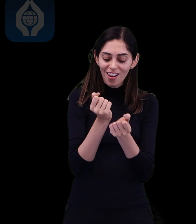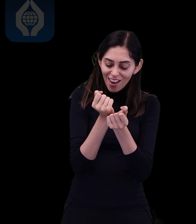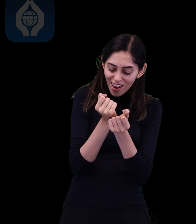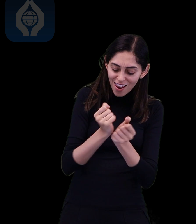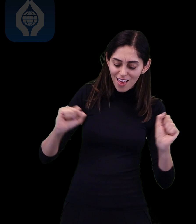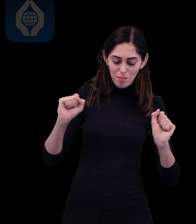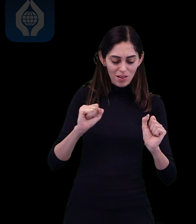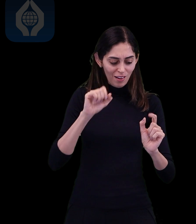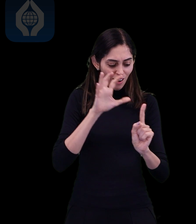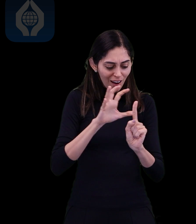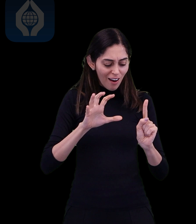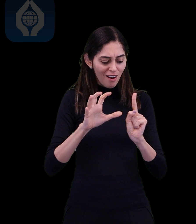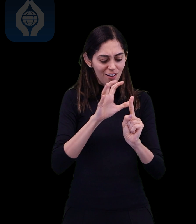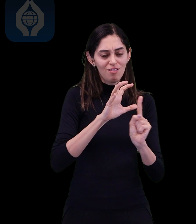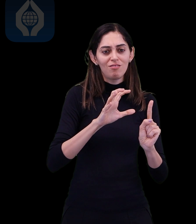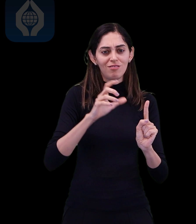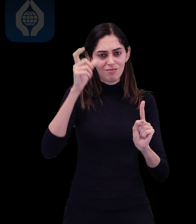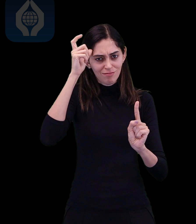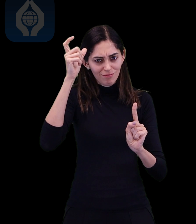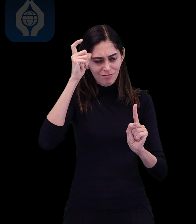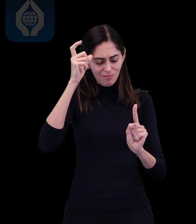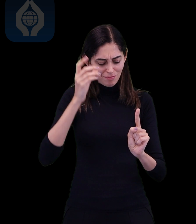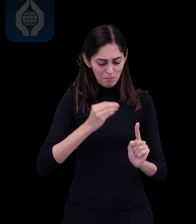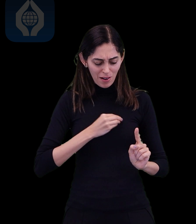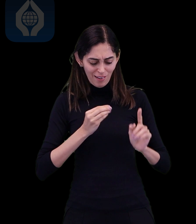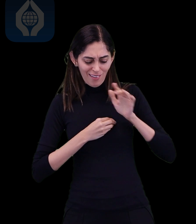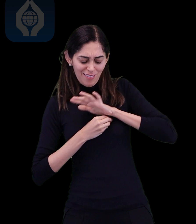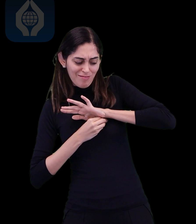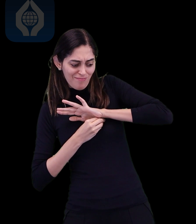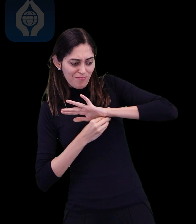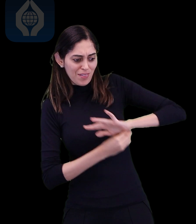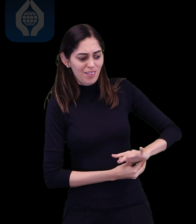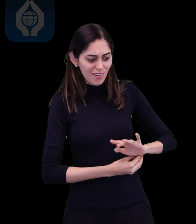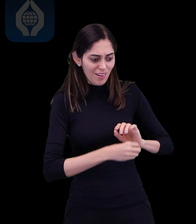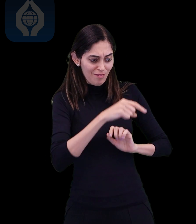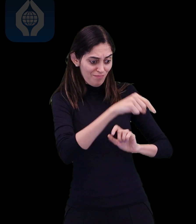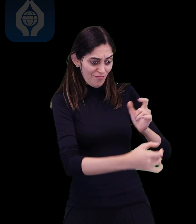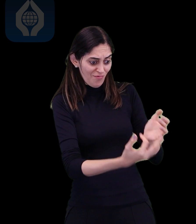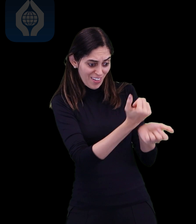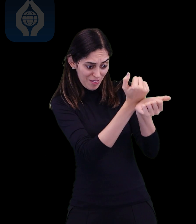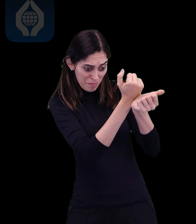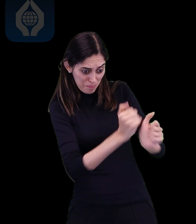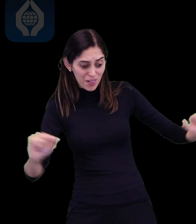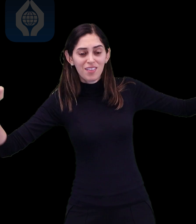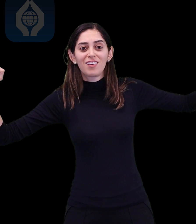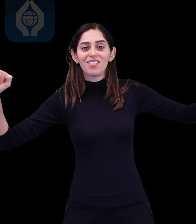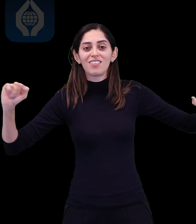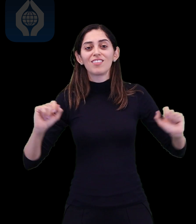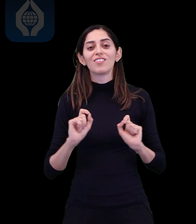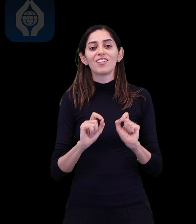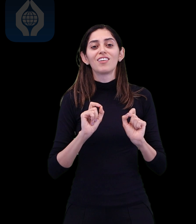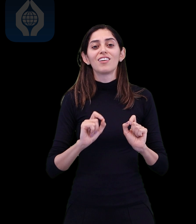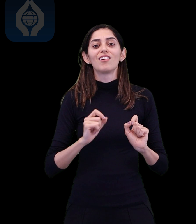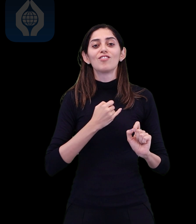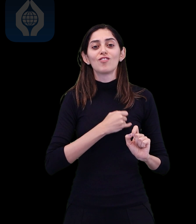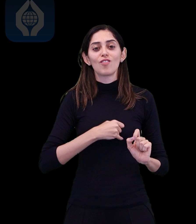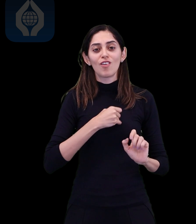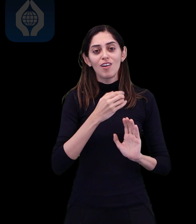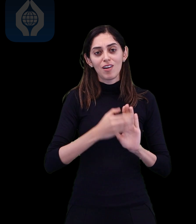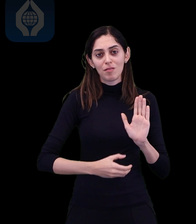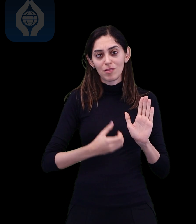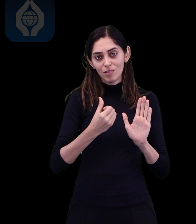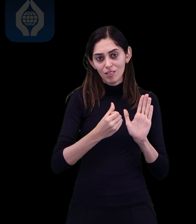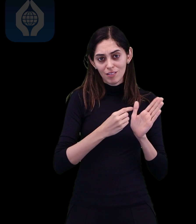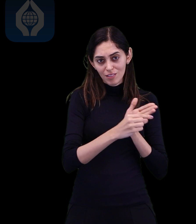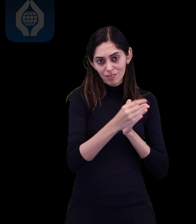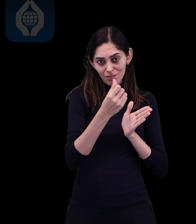enviou Jesus para nos libertar de Satanás, do pecado e da morte eterna. Como está escrito em João 6, 3 e 4,